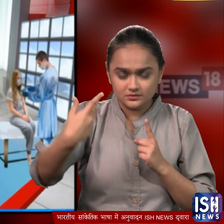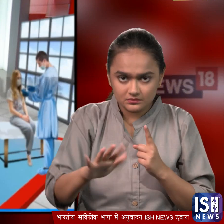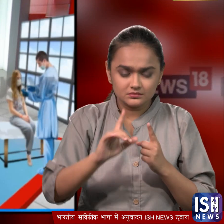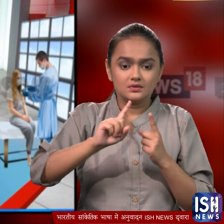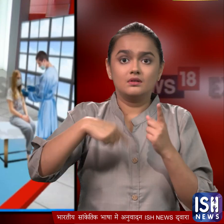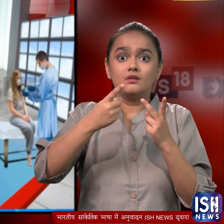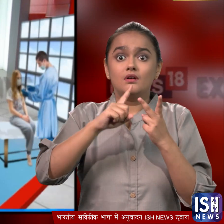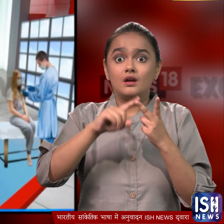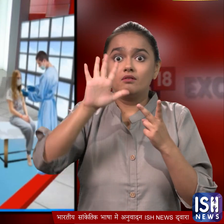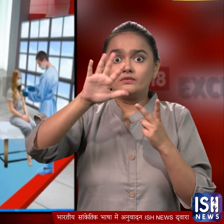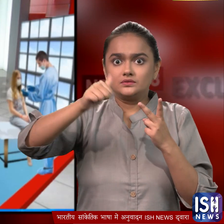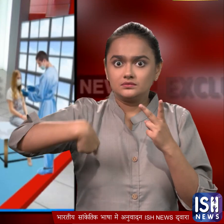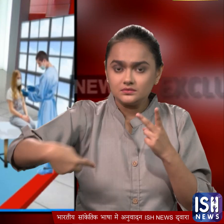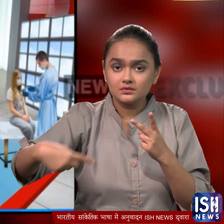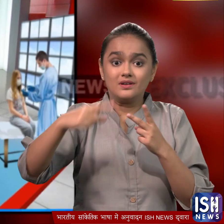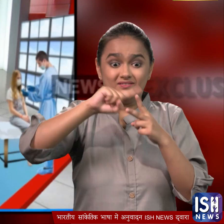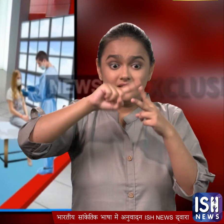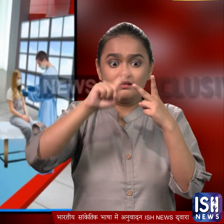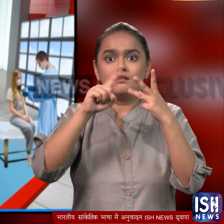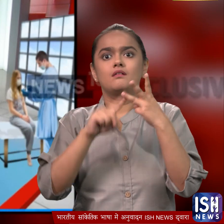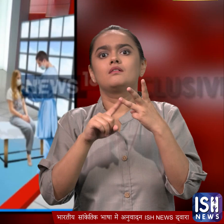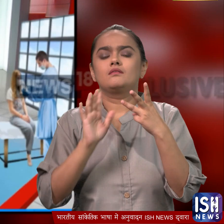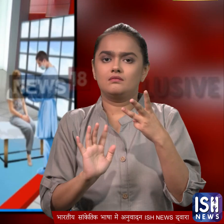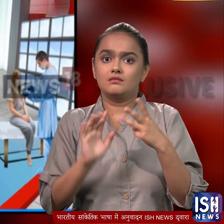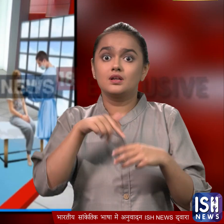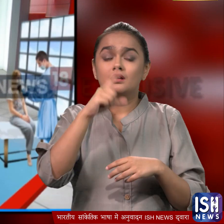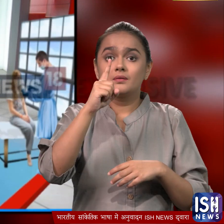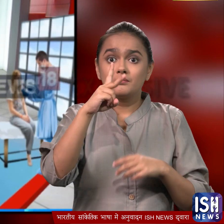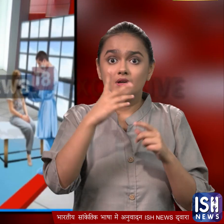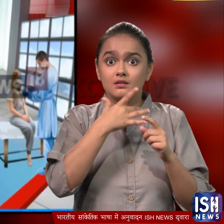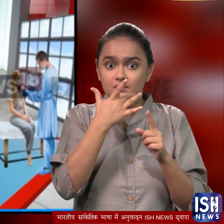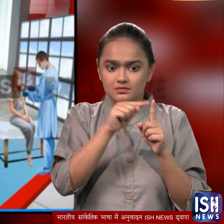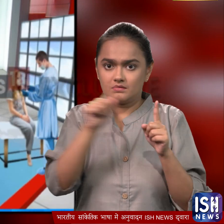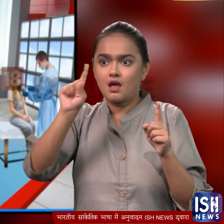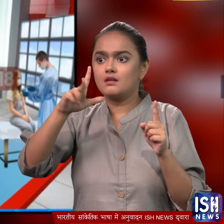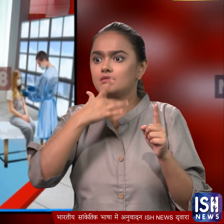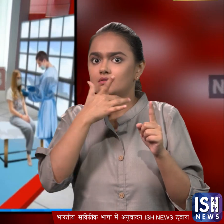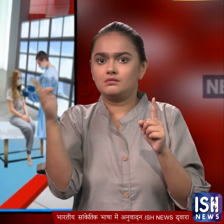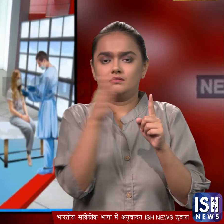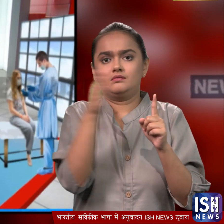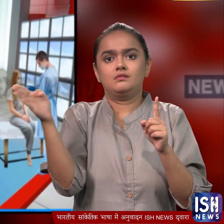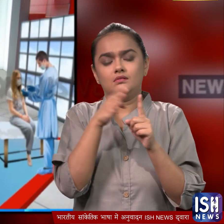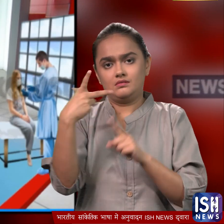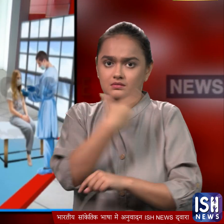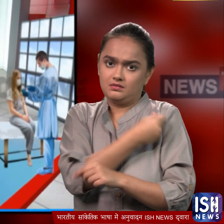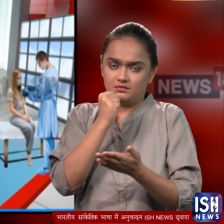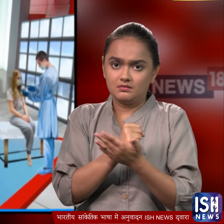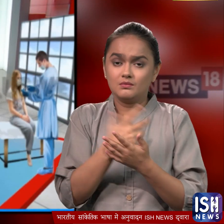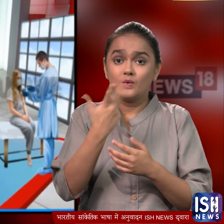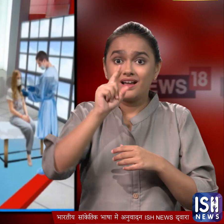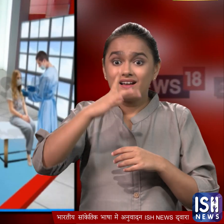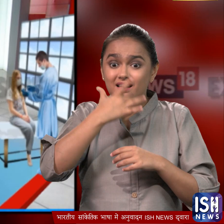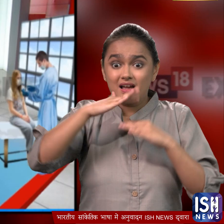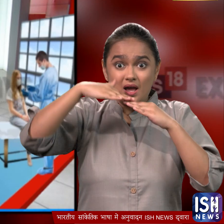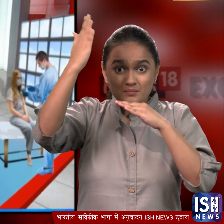के 28 दिन बाद दूसरी डोज और 56 दिन बाद तीसरी डोज लगाई जाएगी। ये वैक्सीन 12 साल से 18 साल की उम्र तक बच्चों के लिए बनाई गई